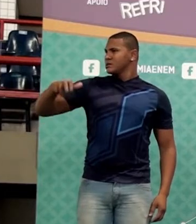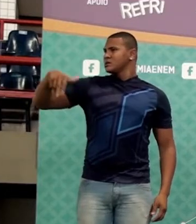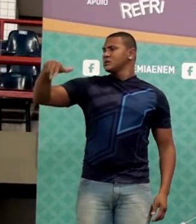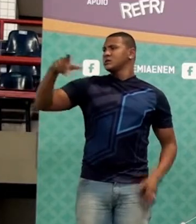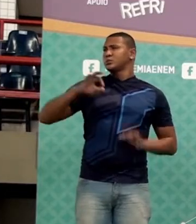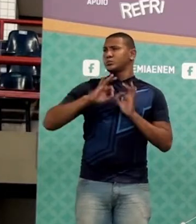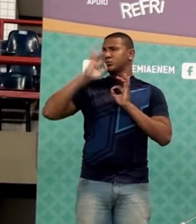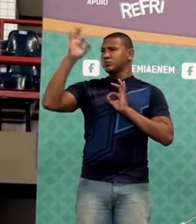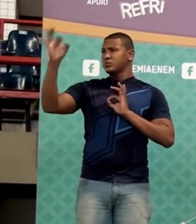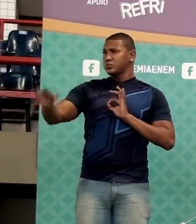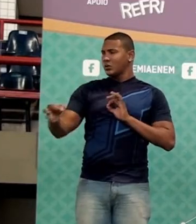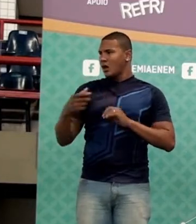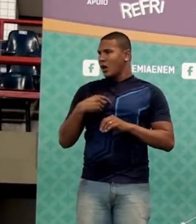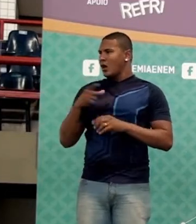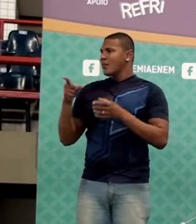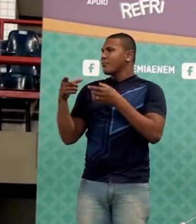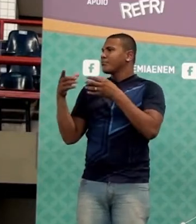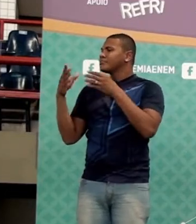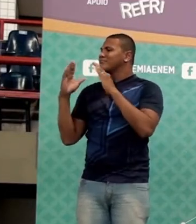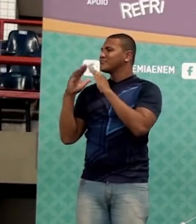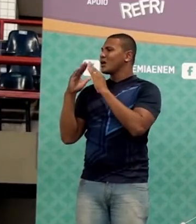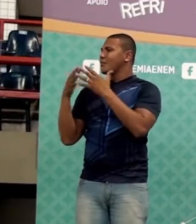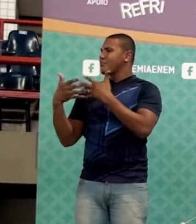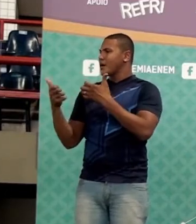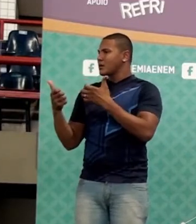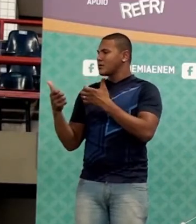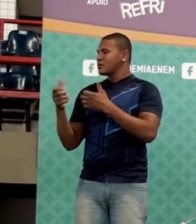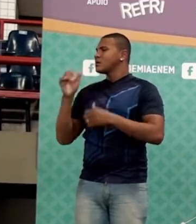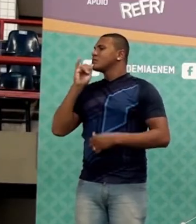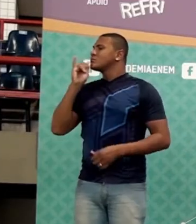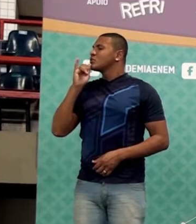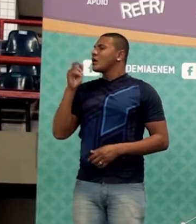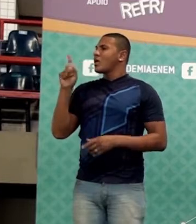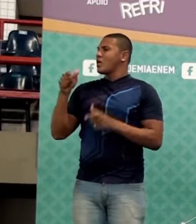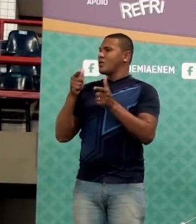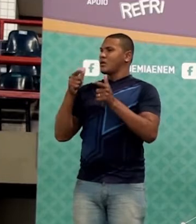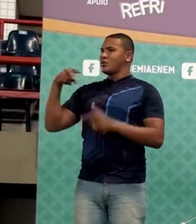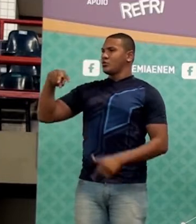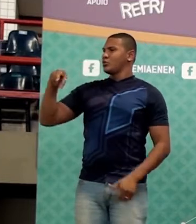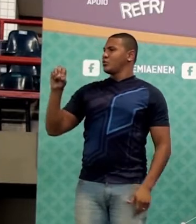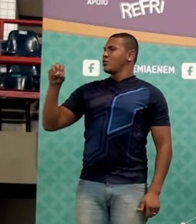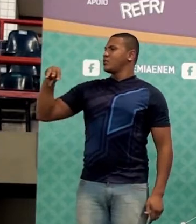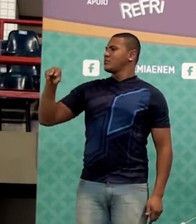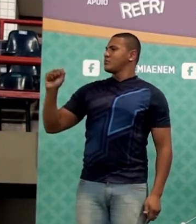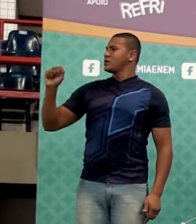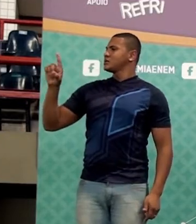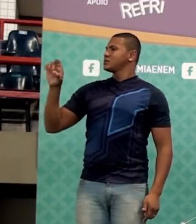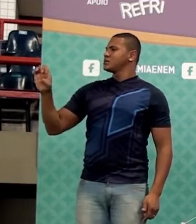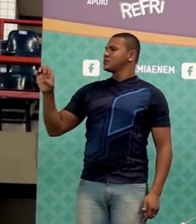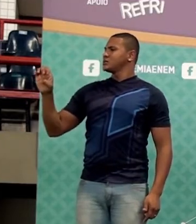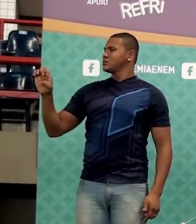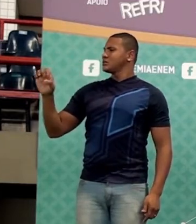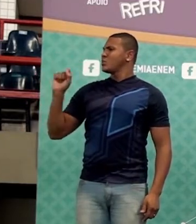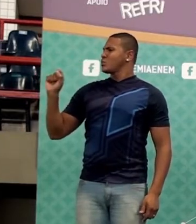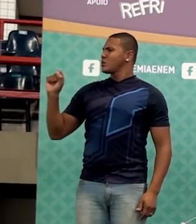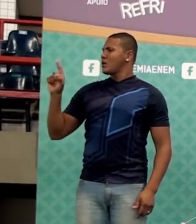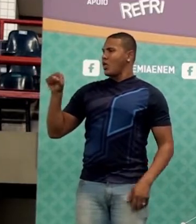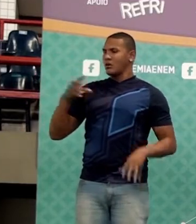Enem, o que é um povo nômade? É aquele povo que não tem uma morada